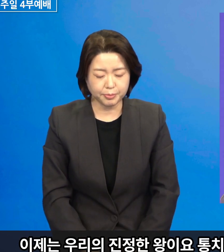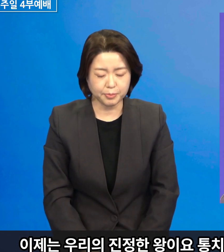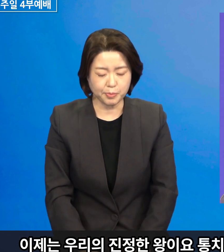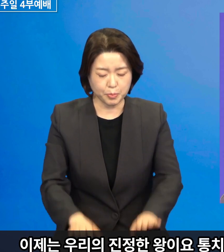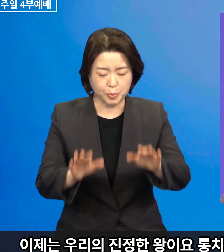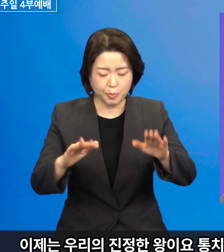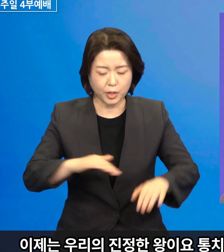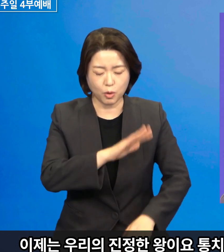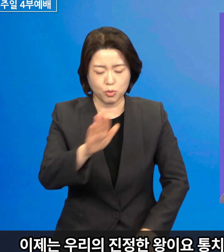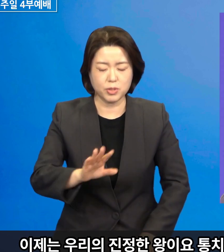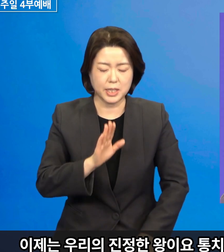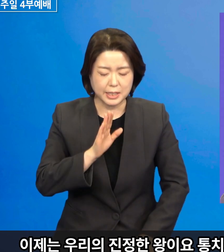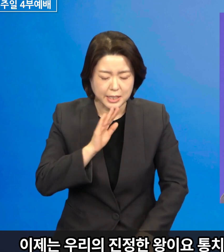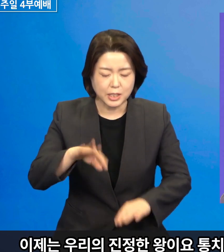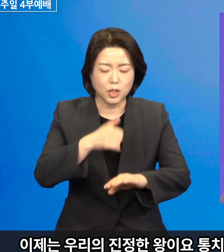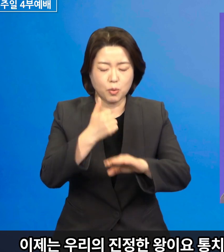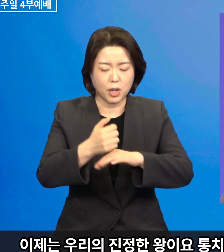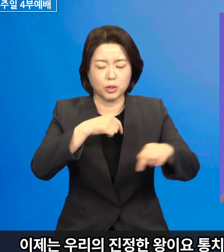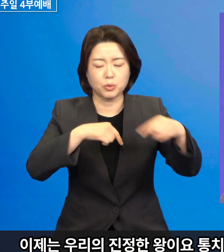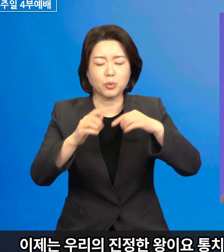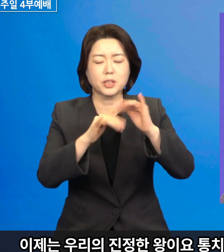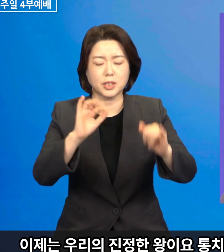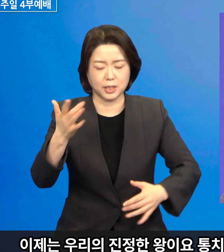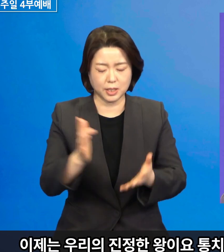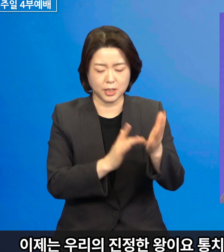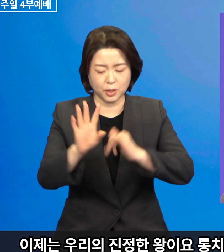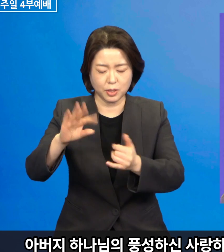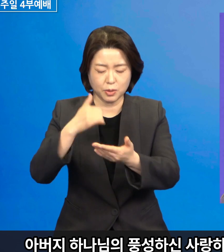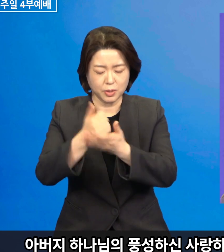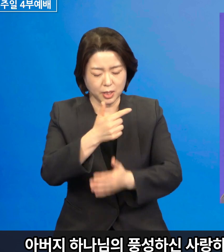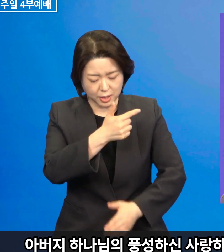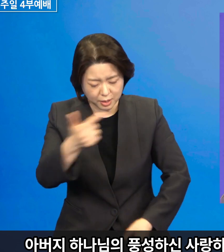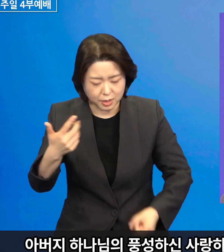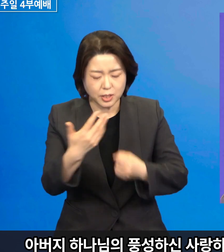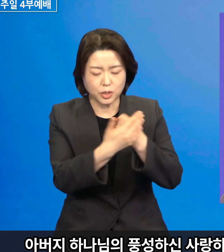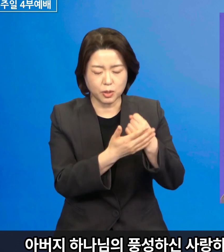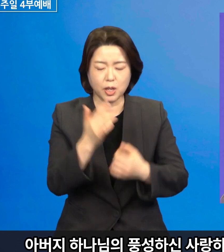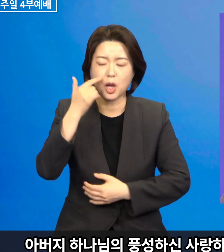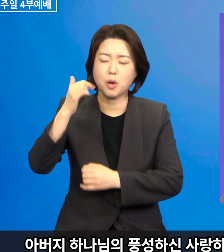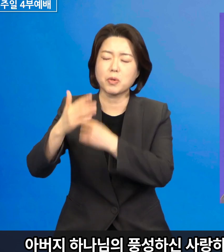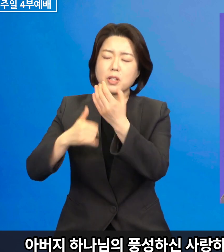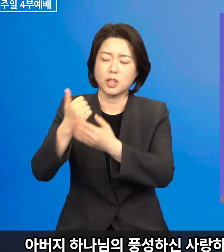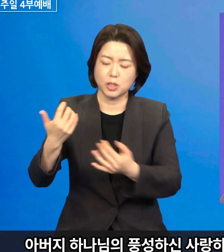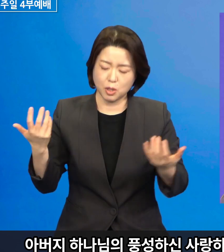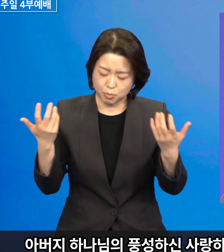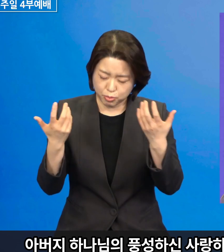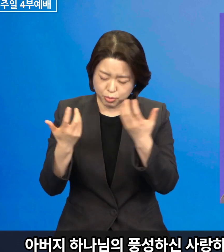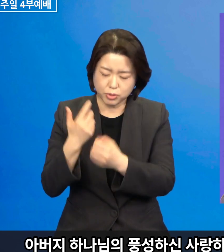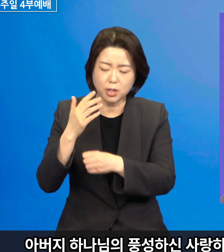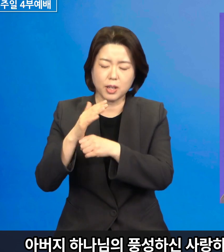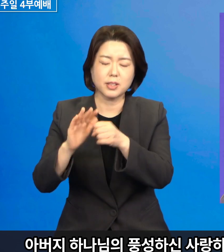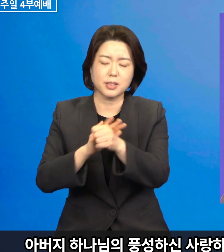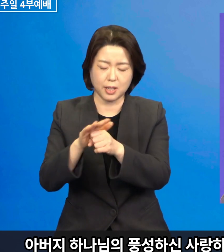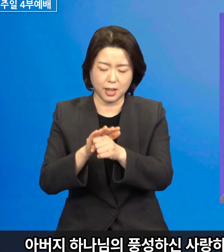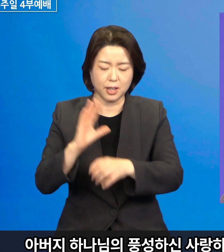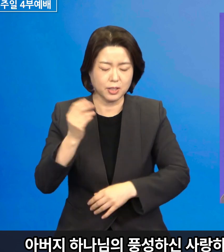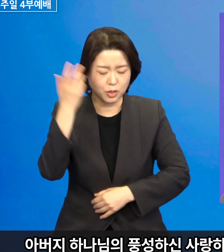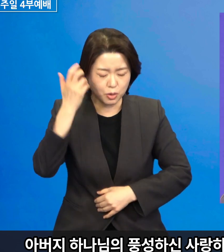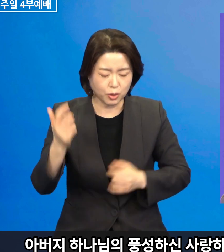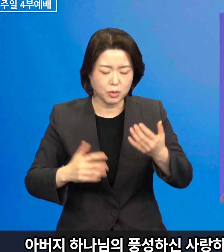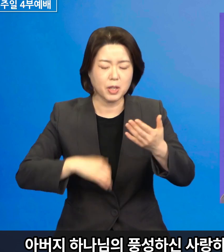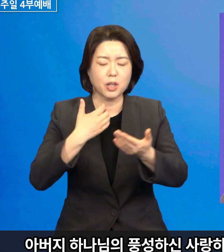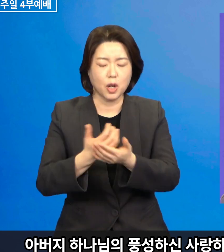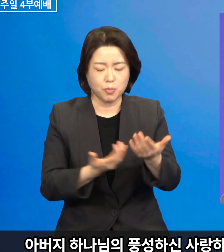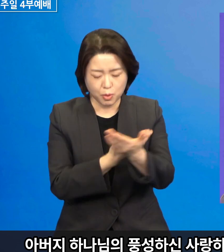이제는 우리의 진정한 왕이요 통치자 되신 예수 그리스도의 크신 은혜와 아버지 하나님의 풍성하신 사랑하심과 성령님의 감화감동